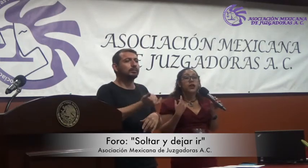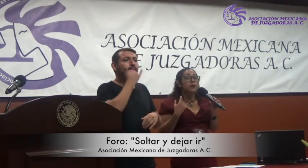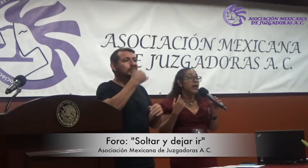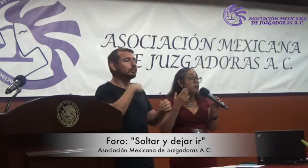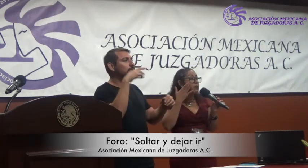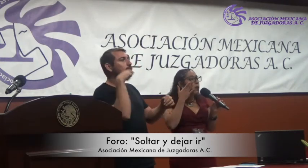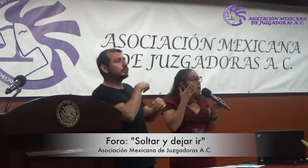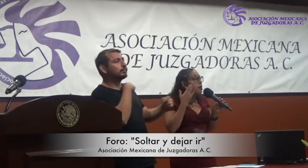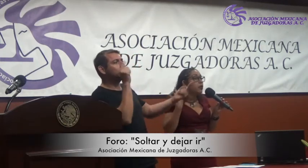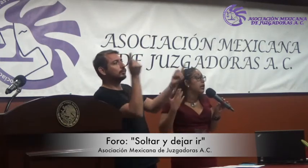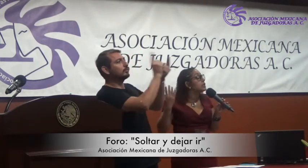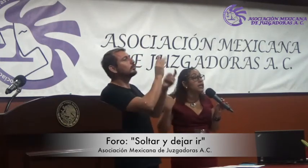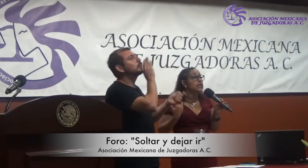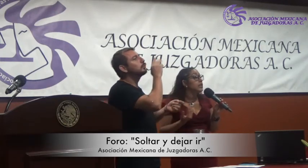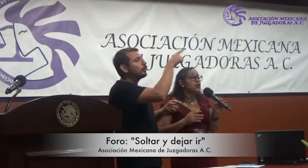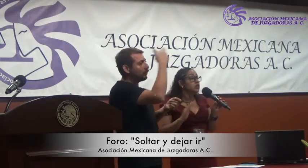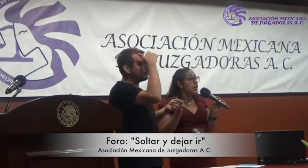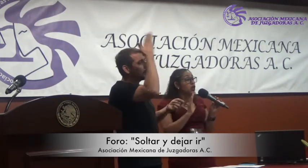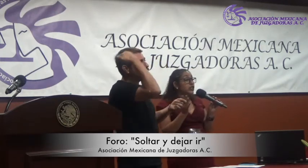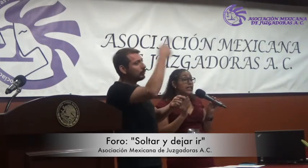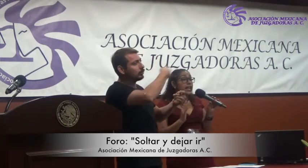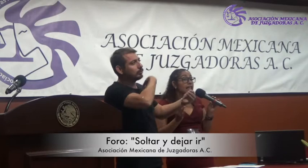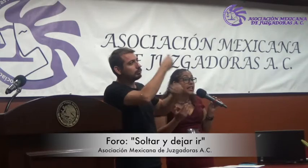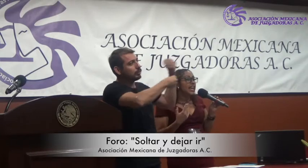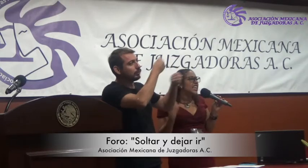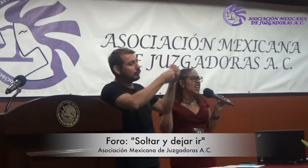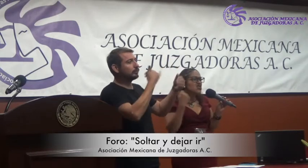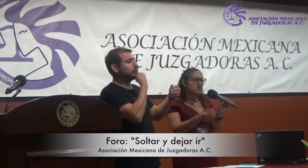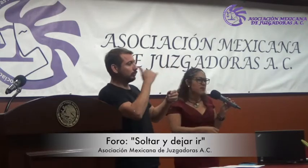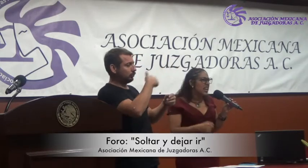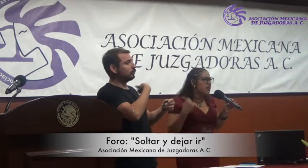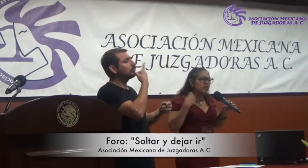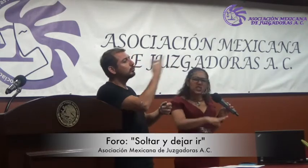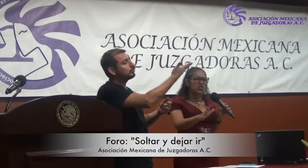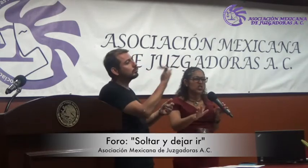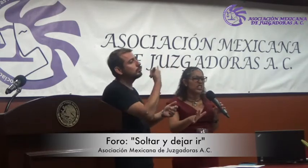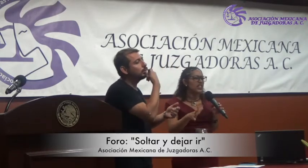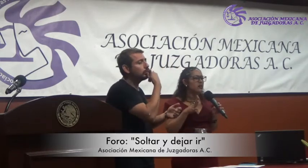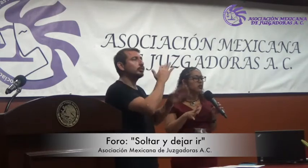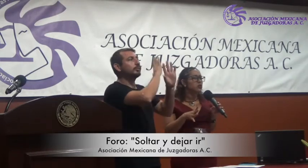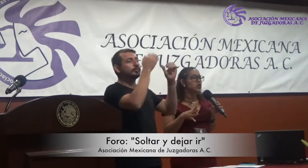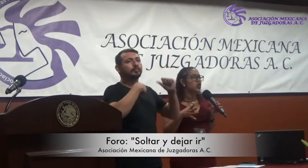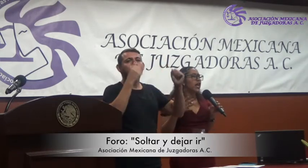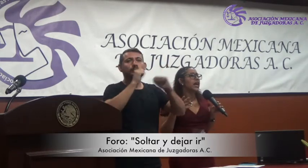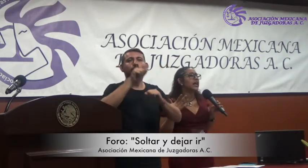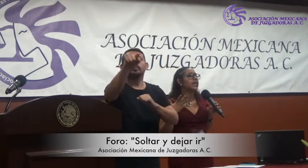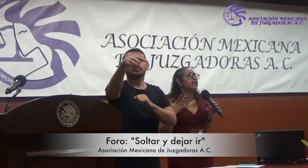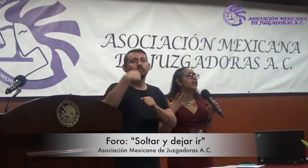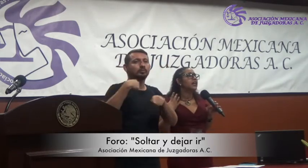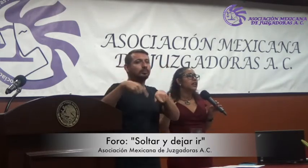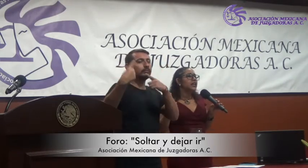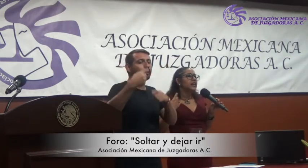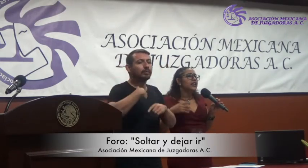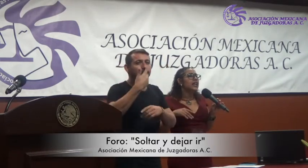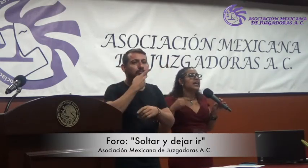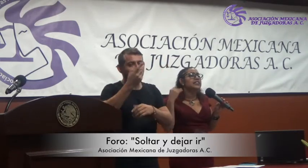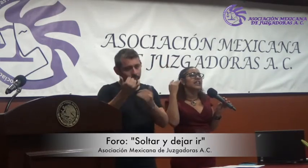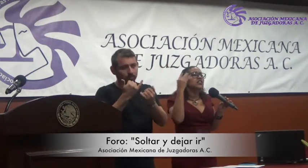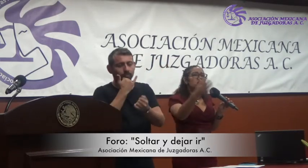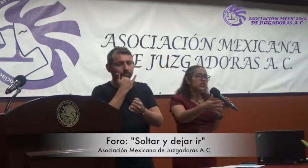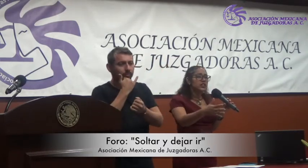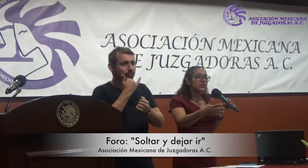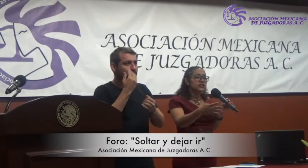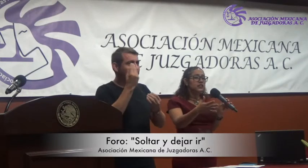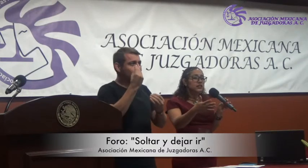y voy a ver a mi mamá porque hace 10 años que no sé nada de ella, nos peleamos y nos tenemos mucho coraje. Y